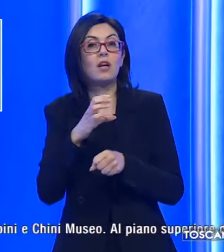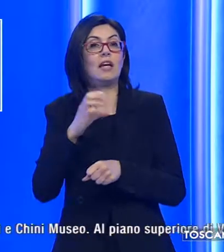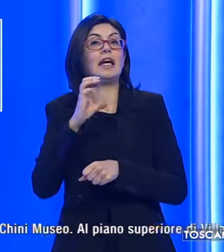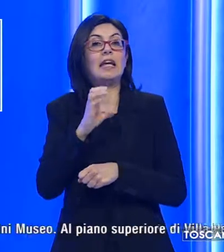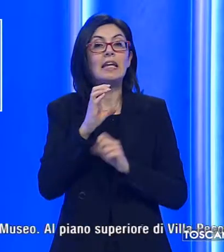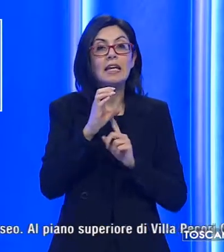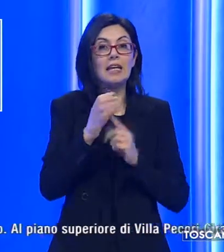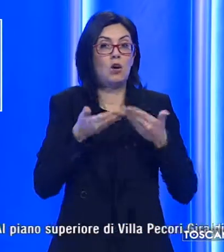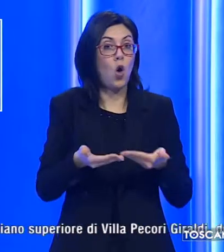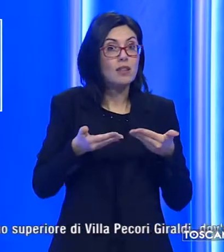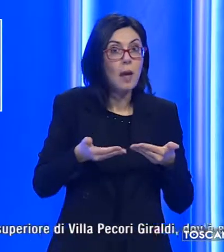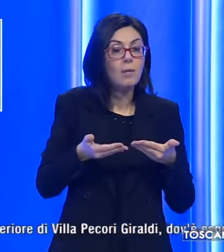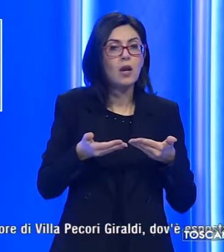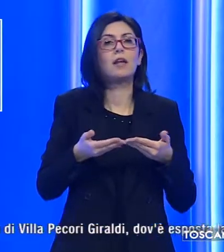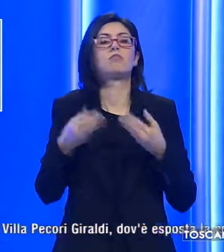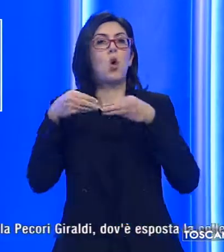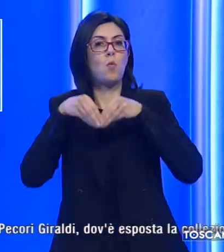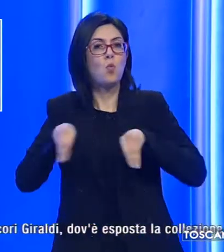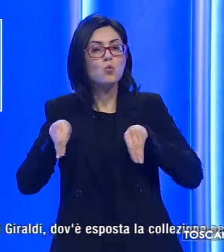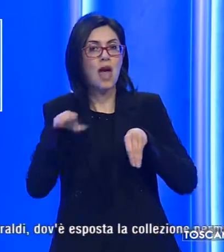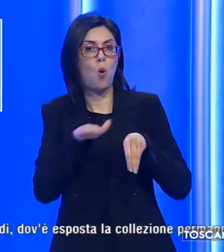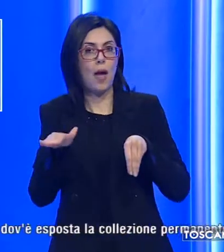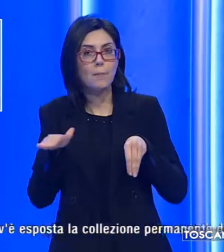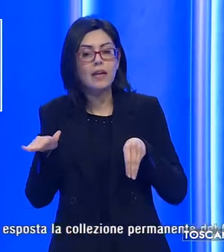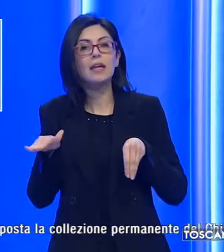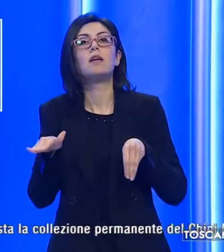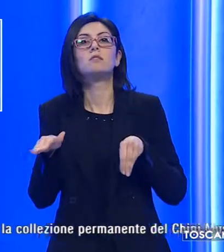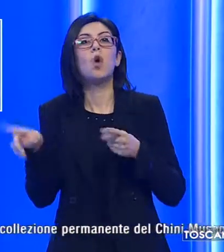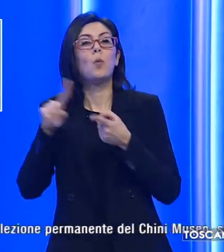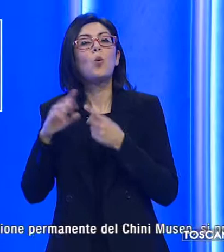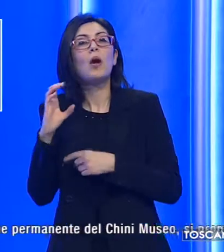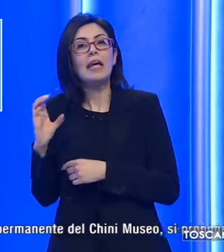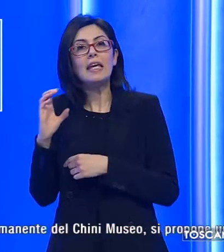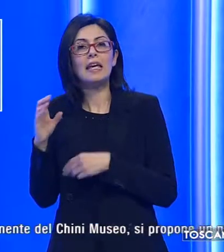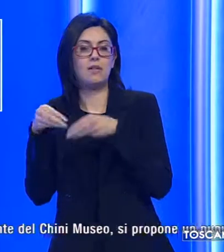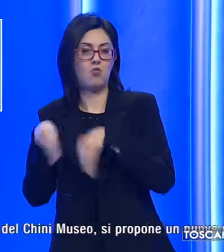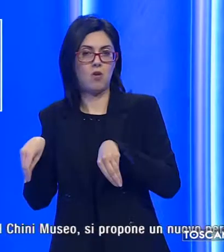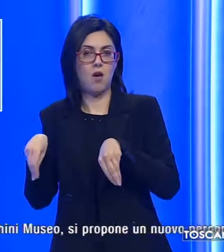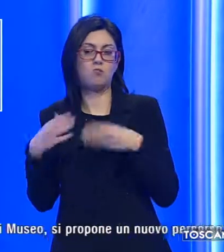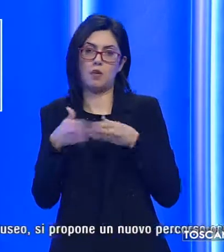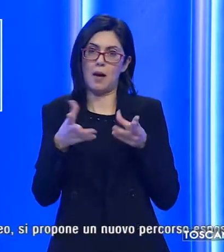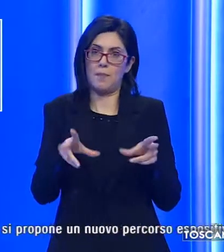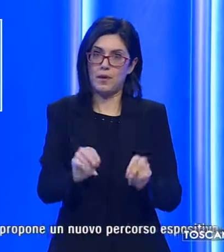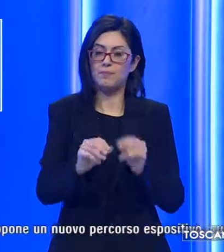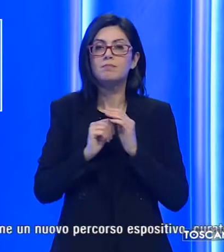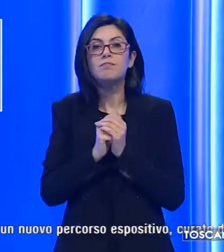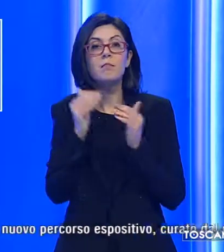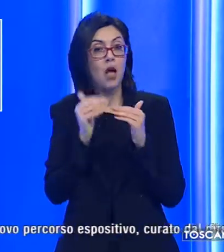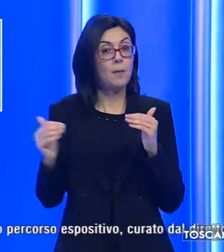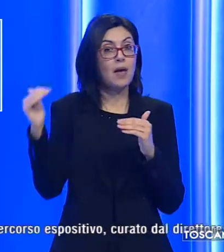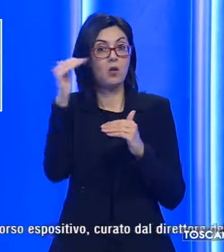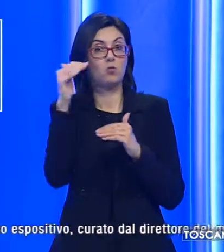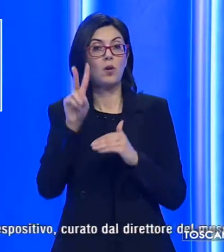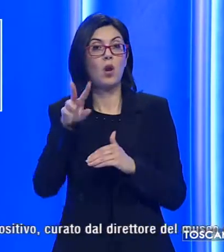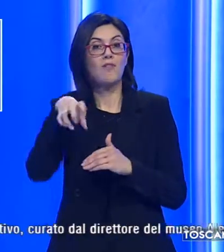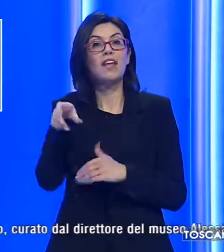Contemporary, Museo dei Bambini e Chini Museo. Al piano superiore di